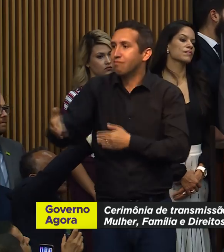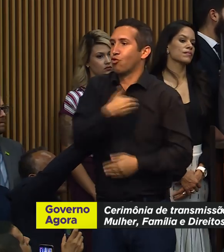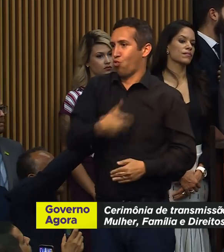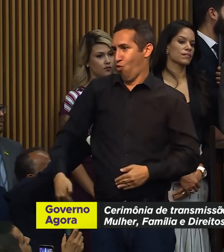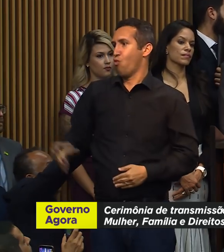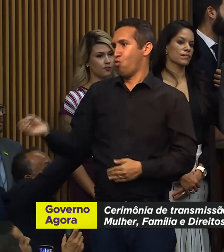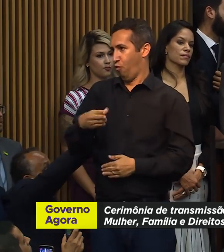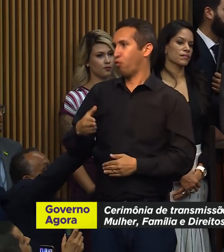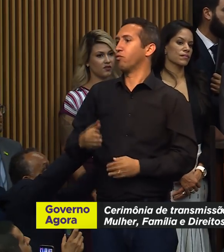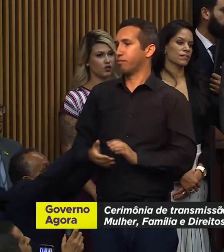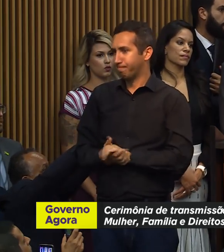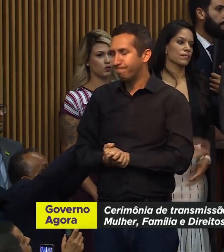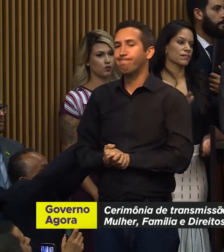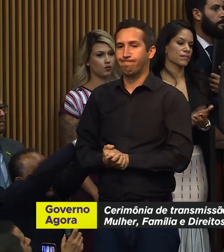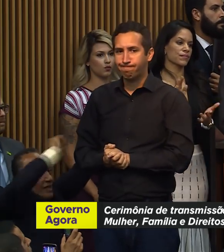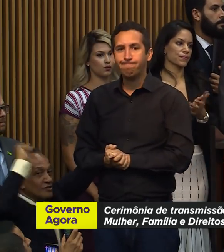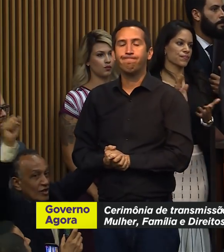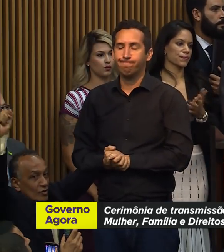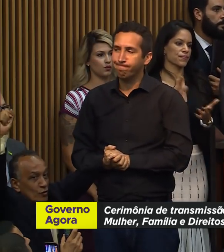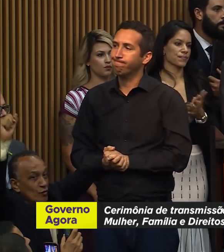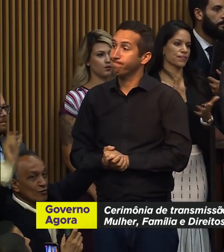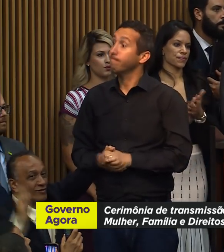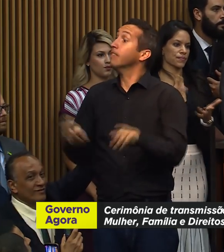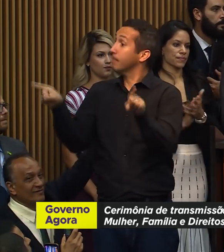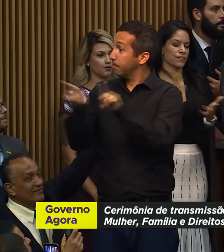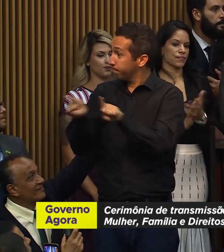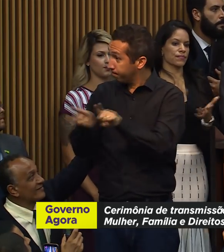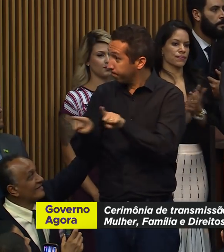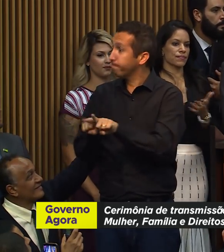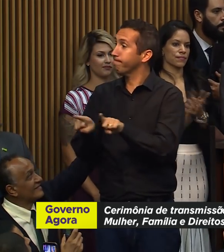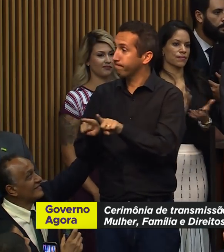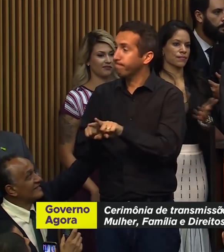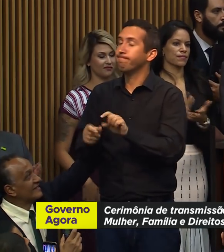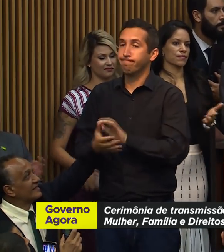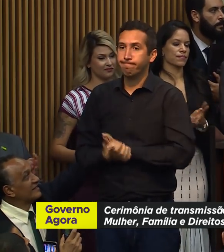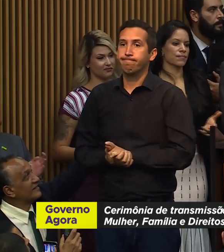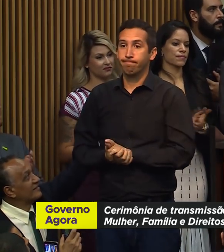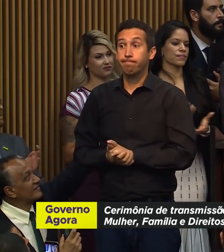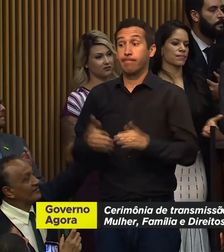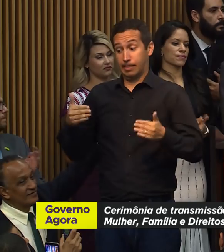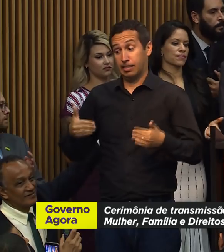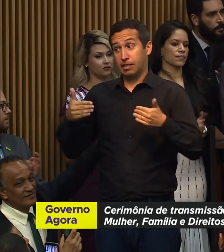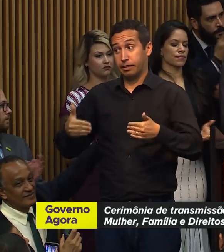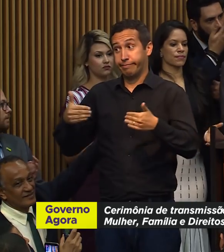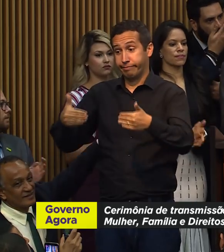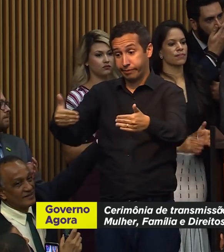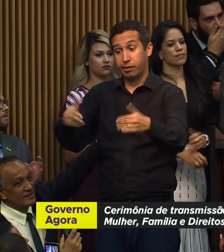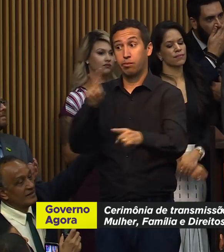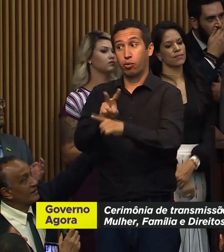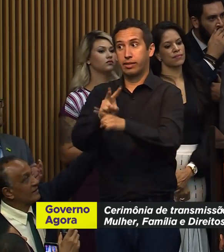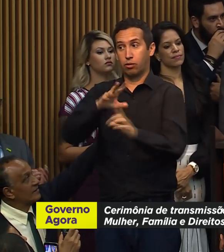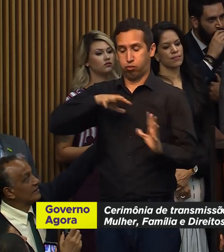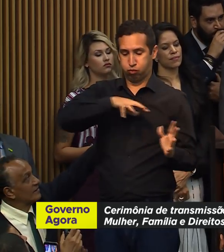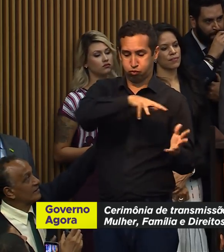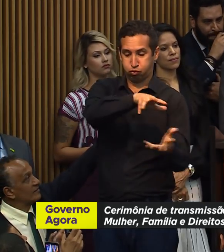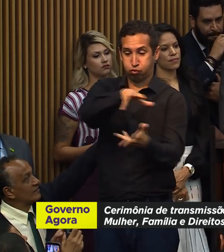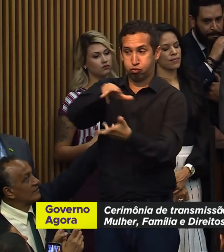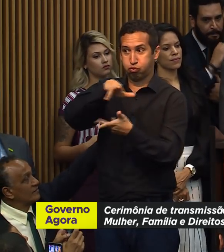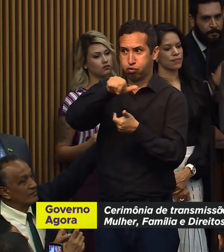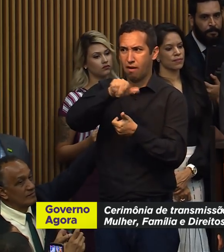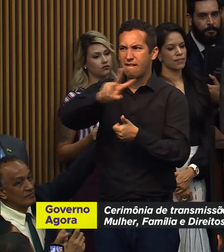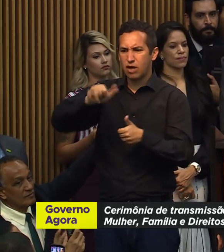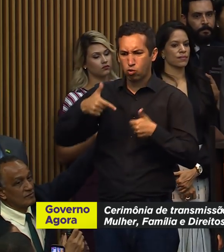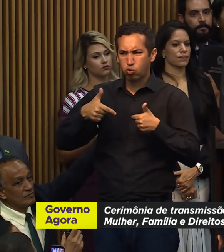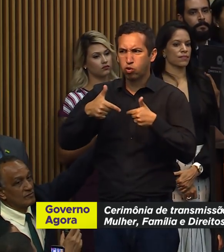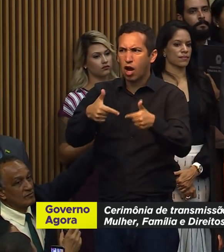pessoas com deficiência no Brasil. Mas este também é o Ministério da Proteção Global. Lutaremos